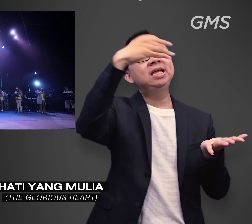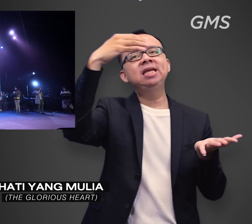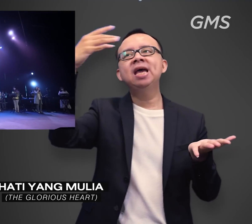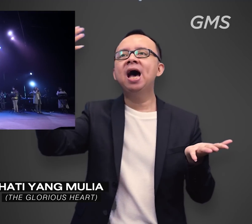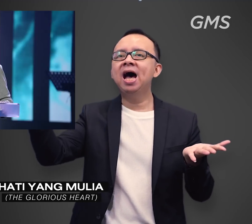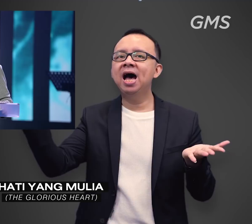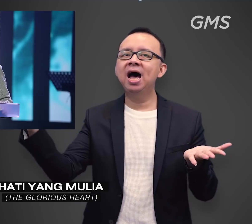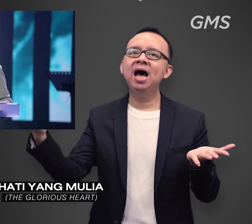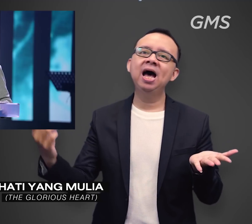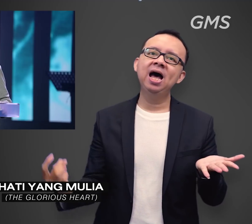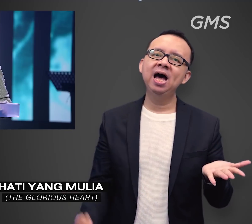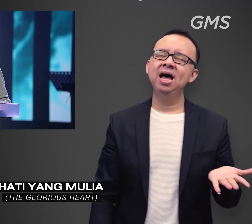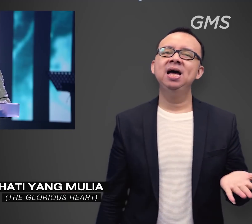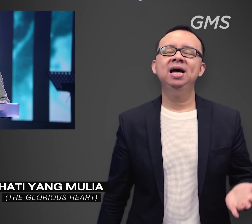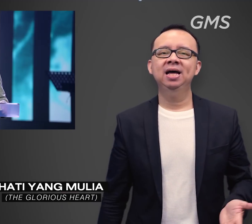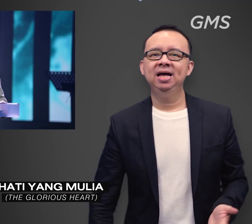mulia,